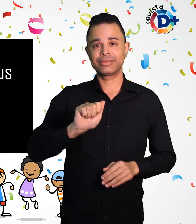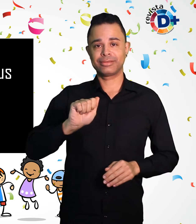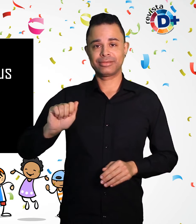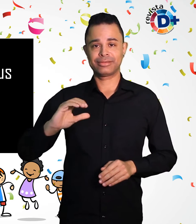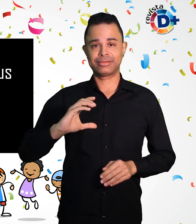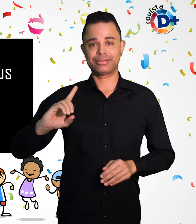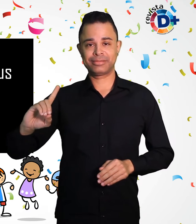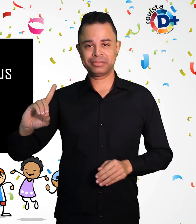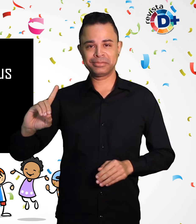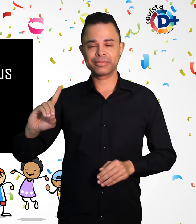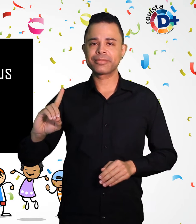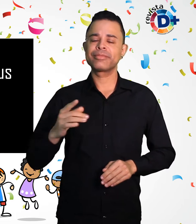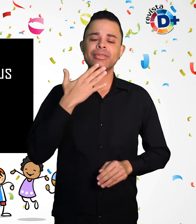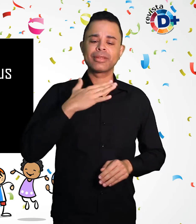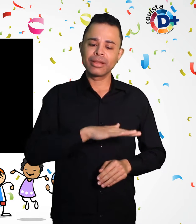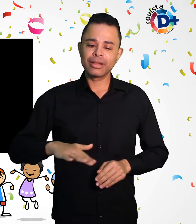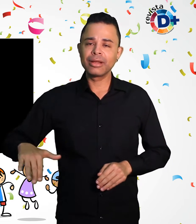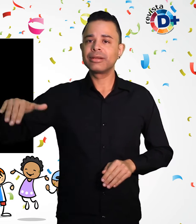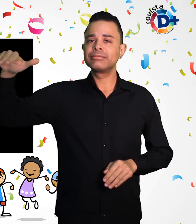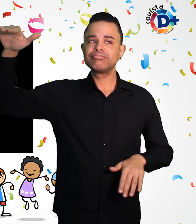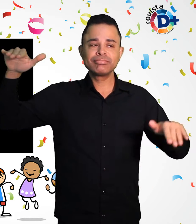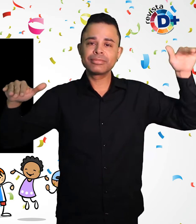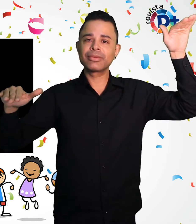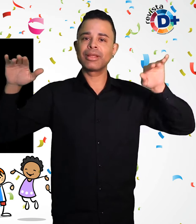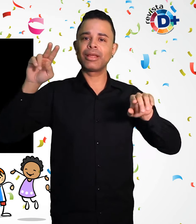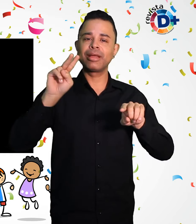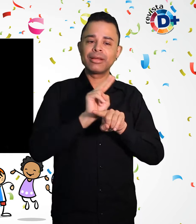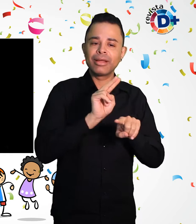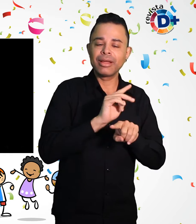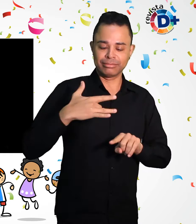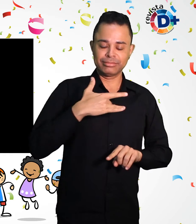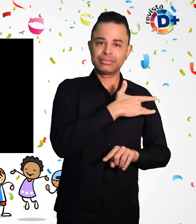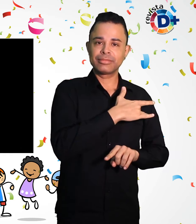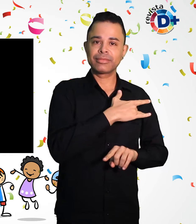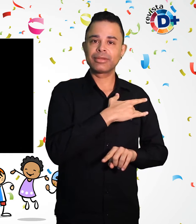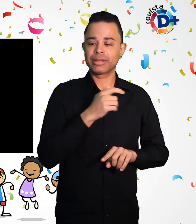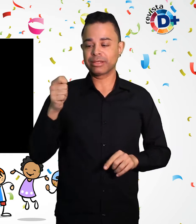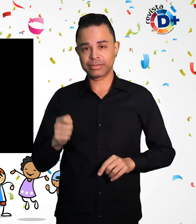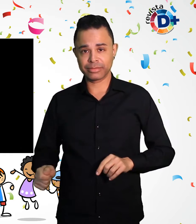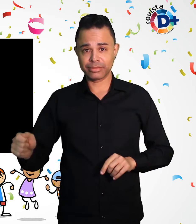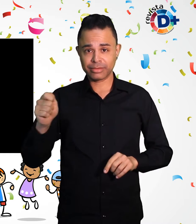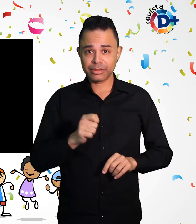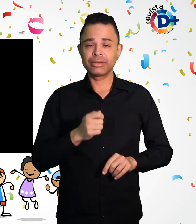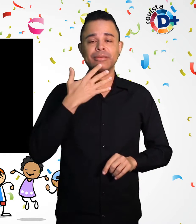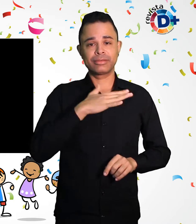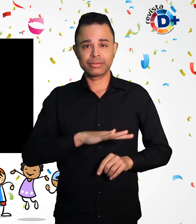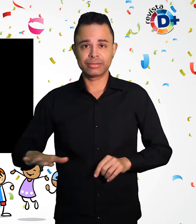AACD crianças e adultos em tratamento na associação de assistência à criança deficiente